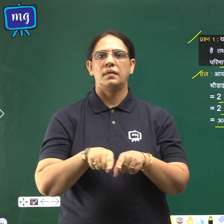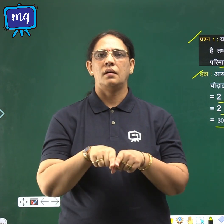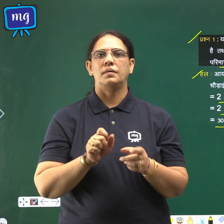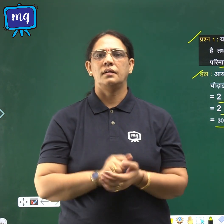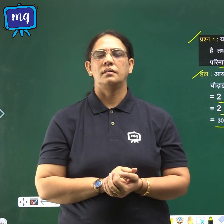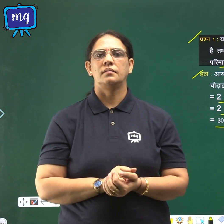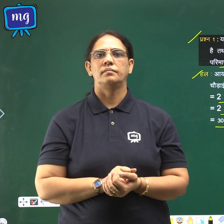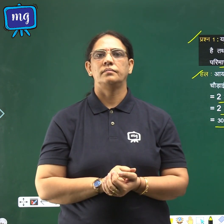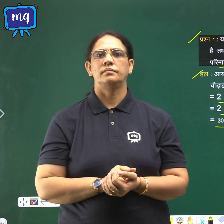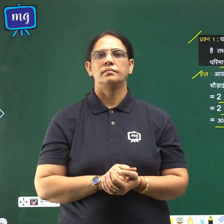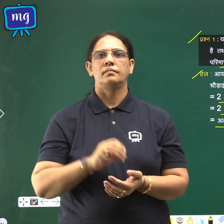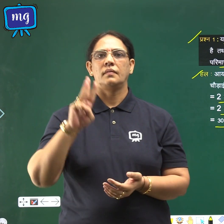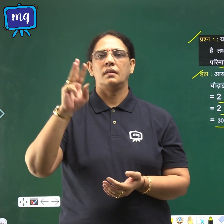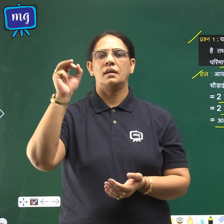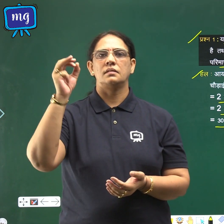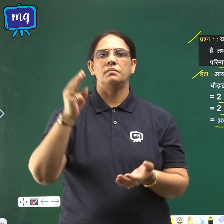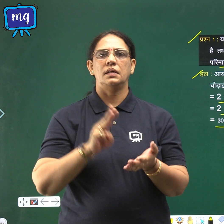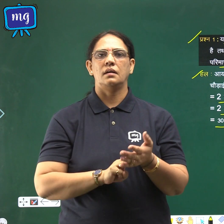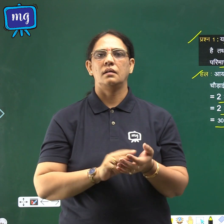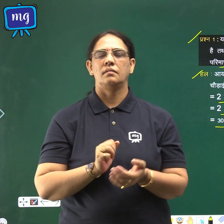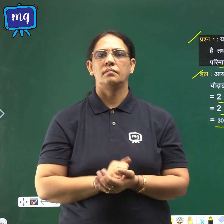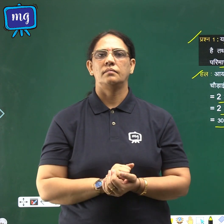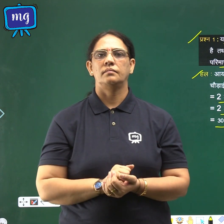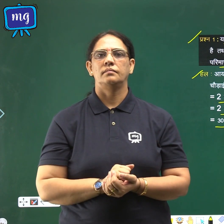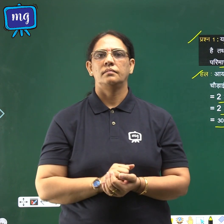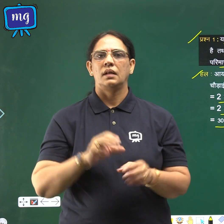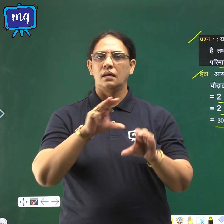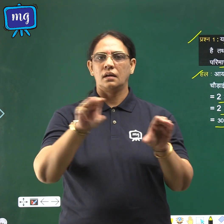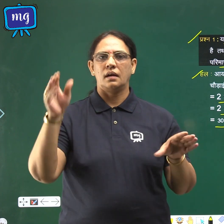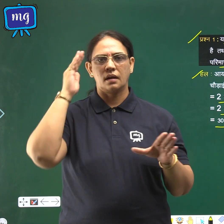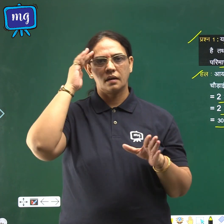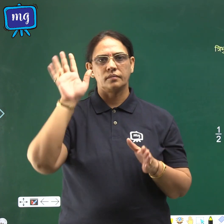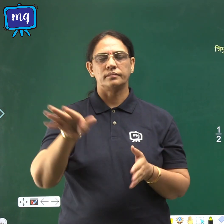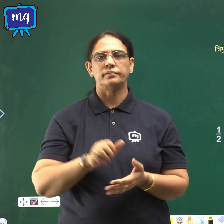बराबर 30 मीटर। समझ आ गया?